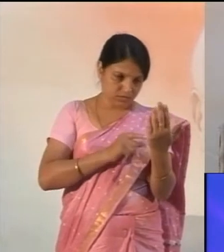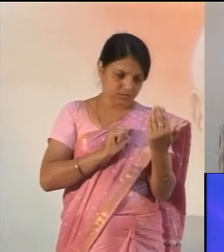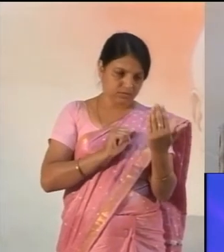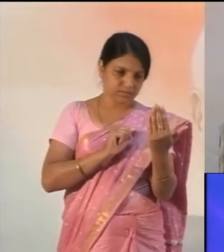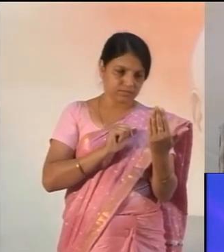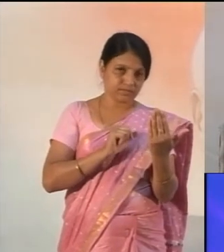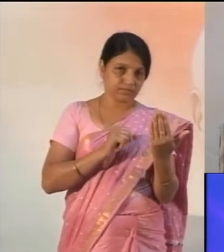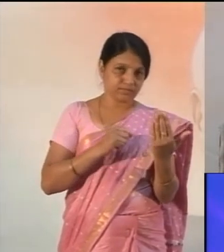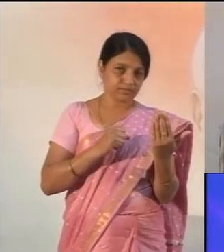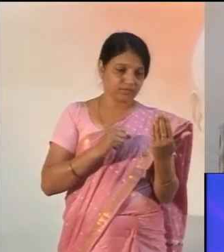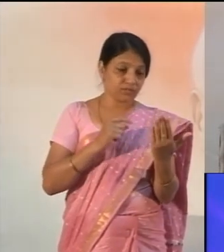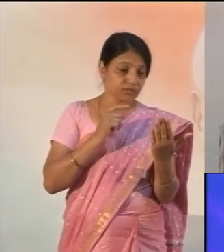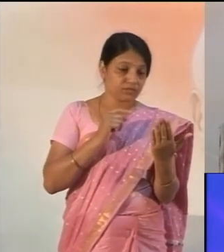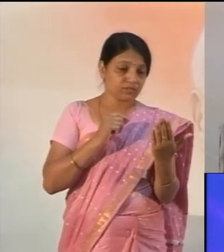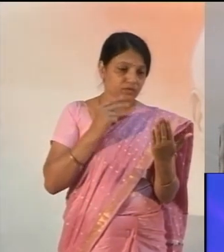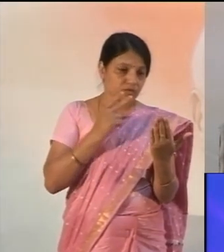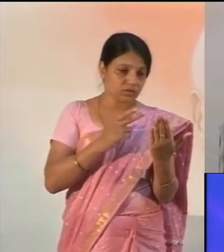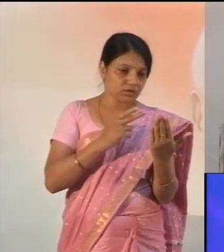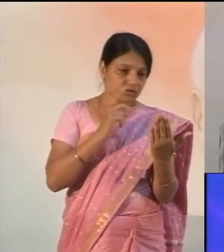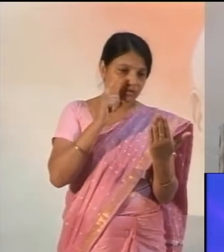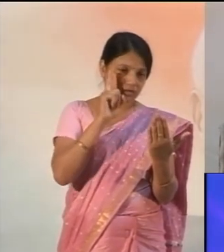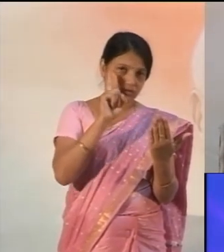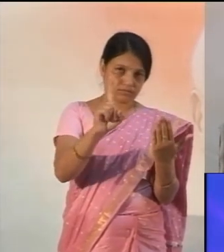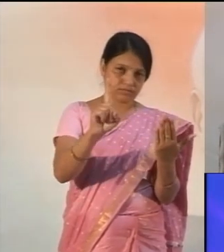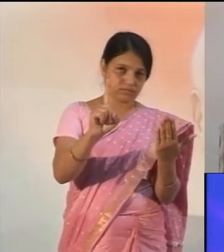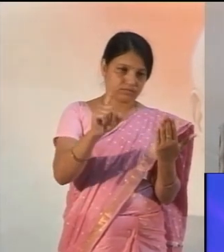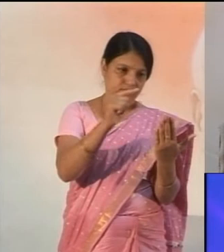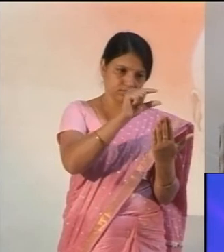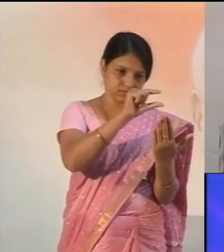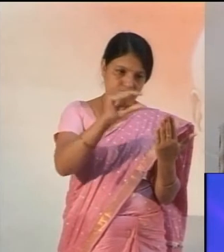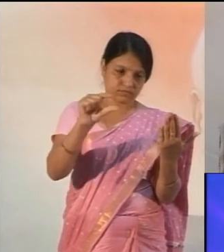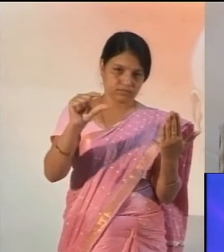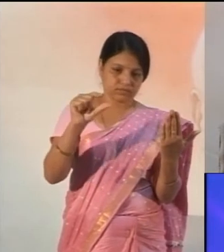तो देखा कि सबसे पहला नाम उसी बच्ची का है।